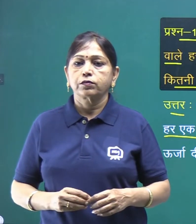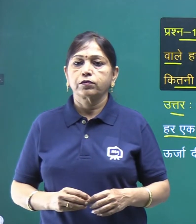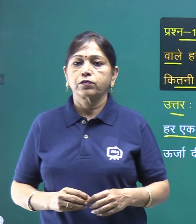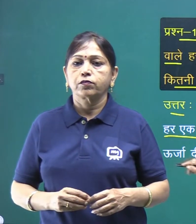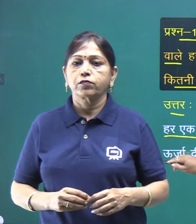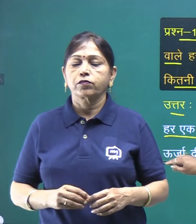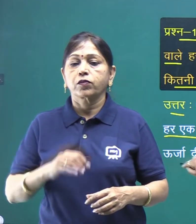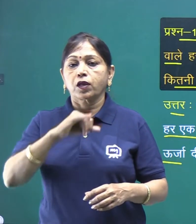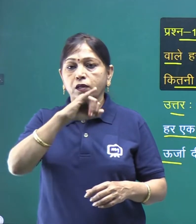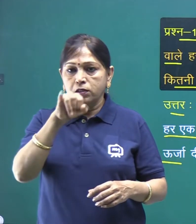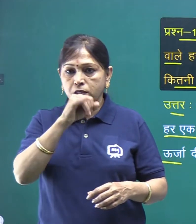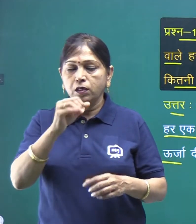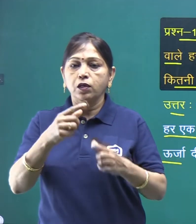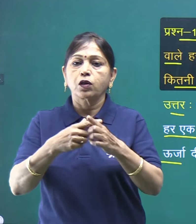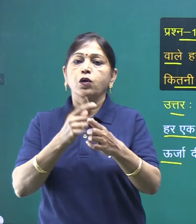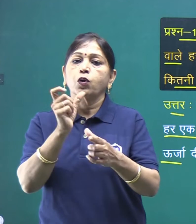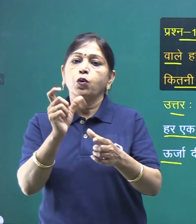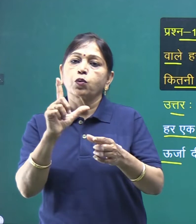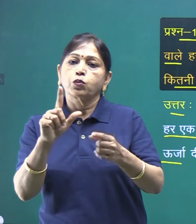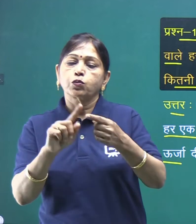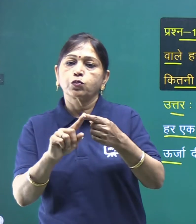6 जूल ऊर्जा